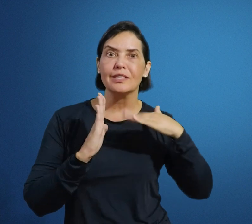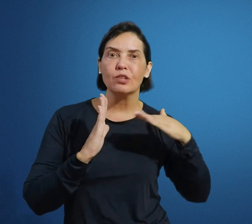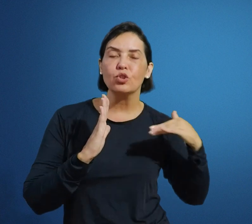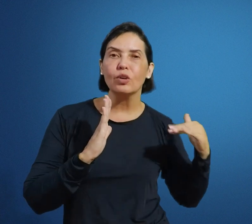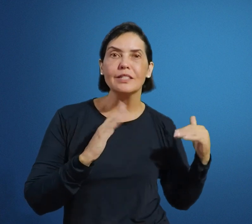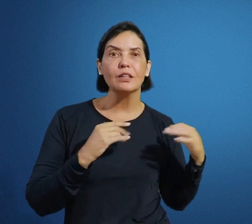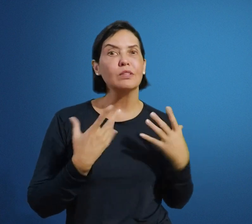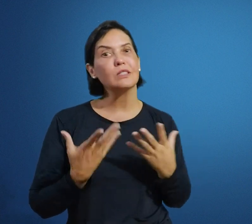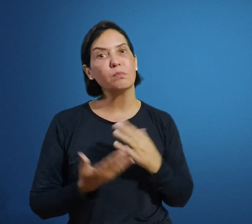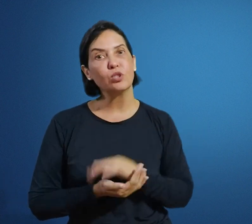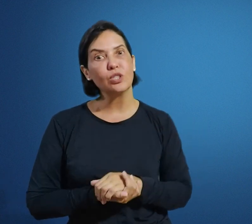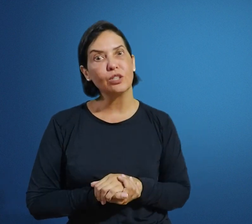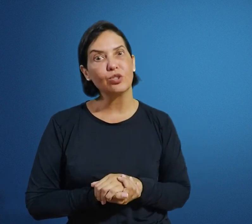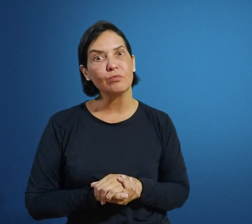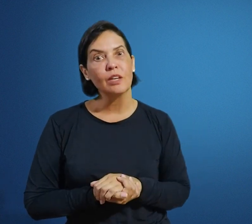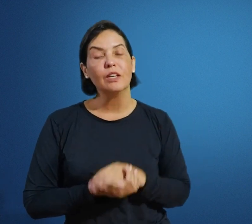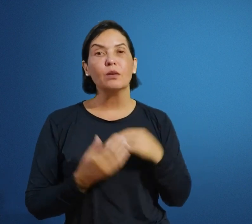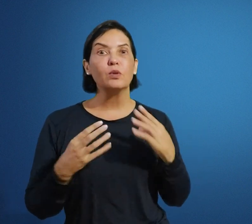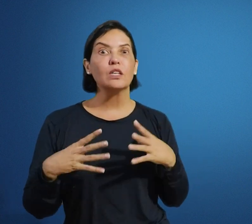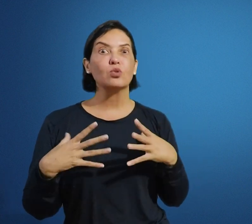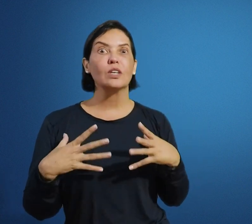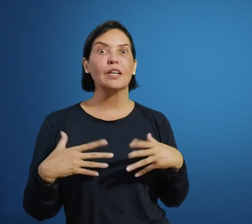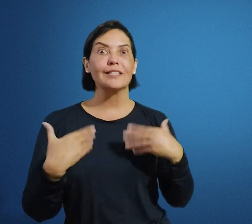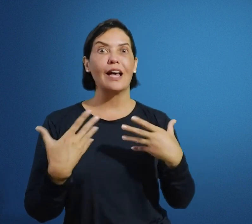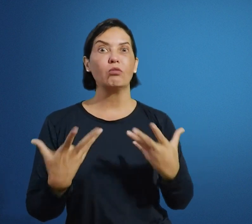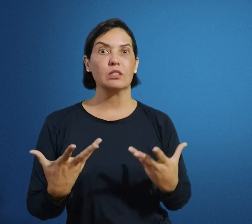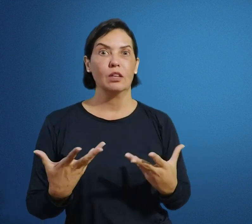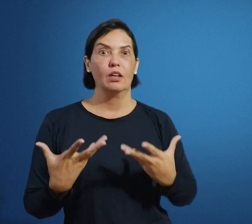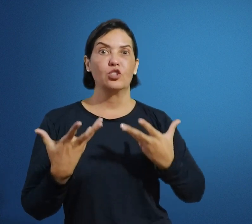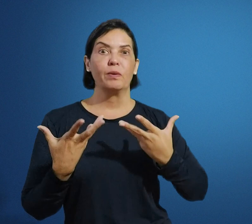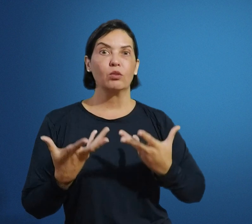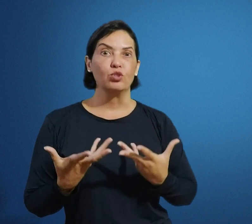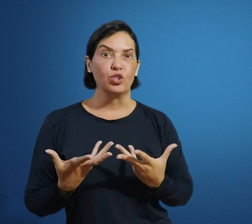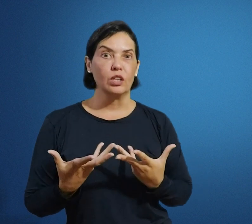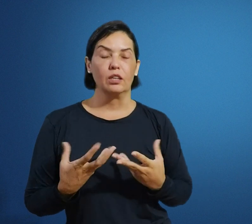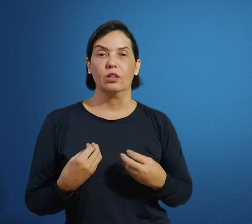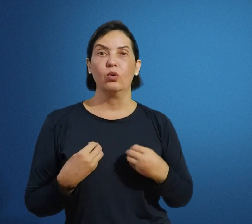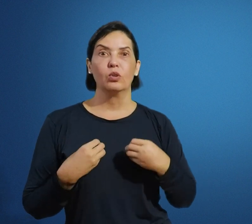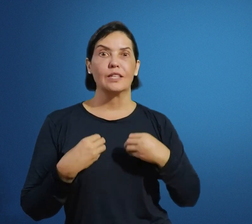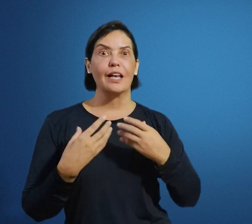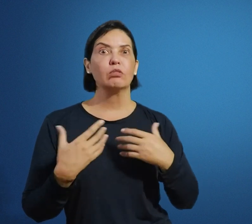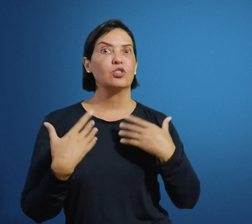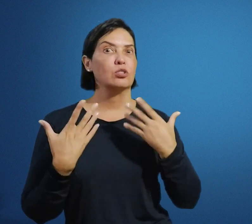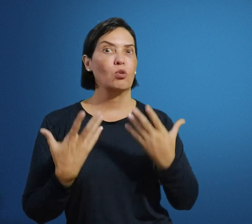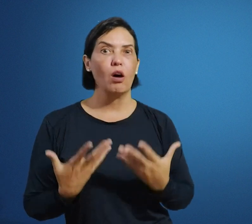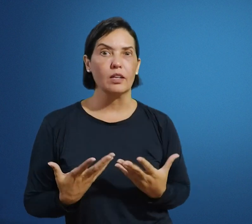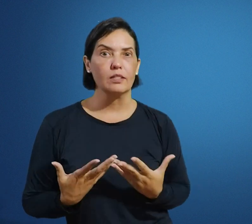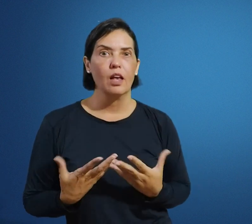processo de entonação e assim por diante. Então, por isso que nas aulas de pedagogia ou nas aulas de escolas,